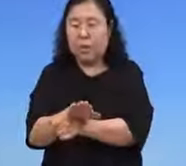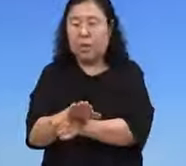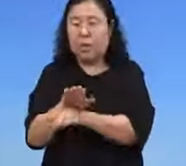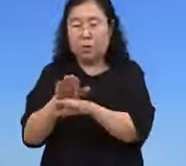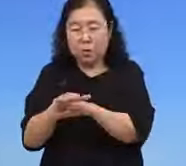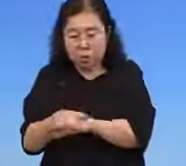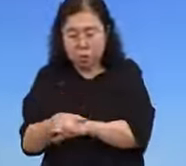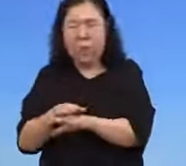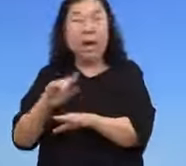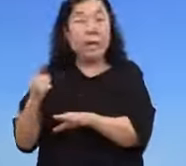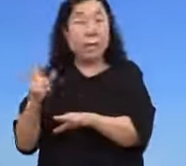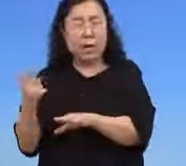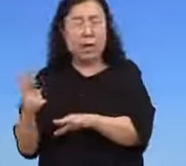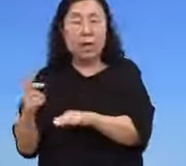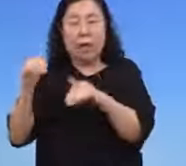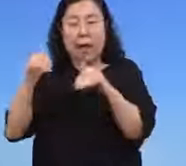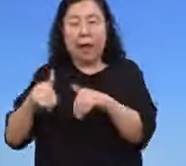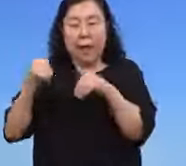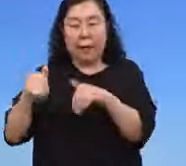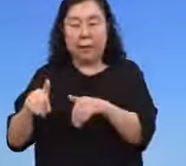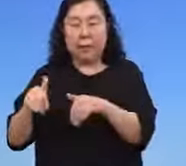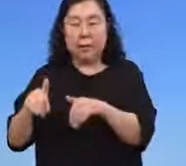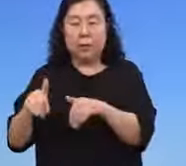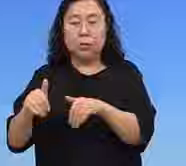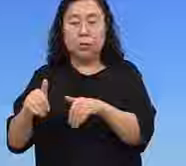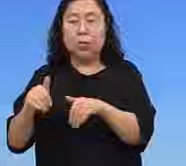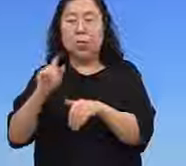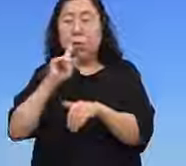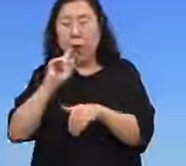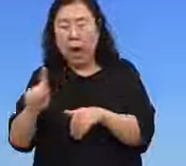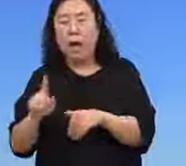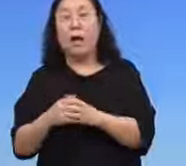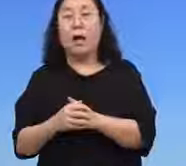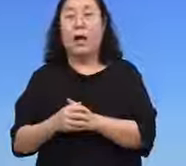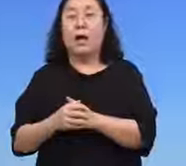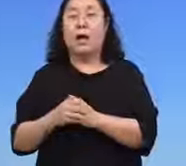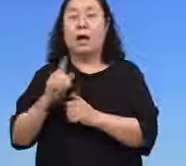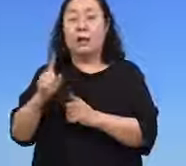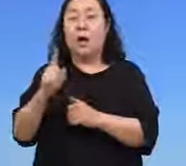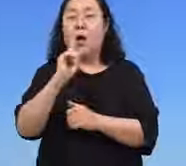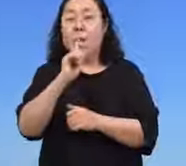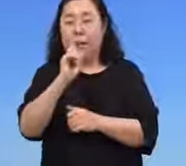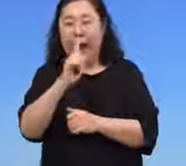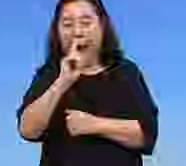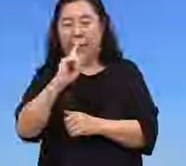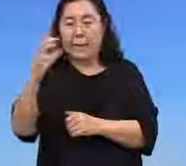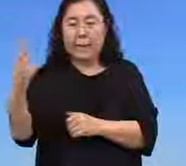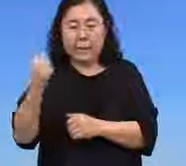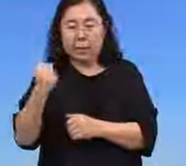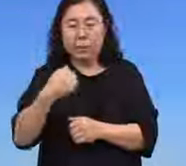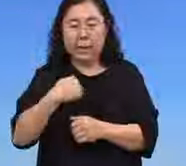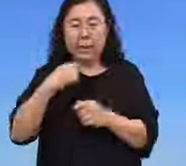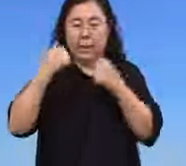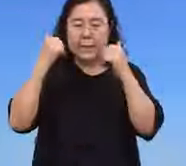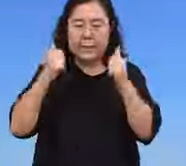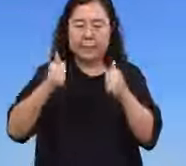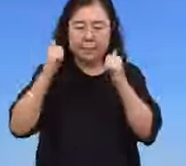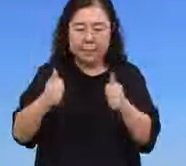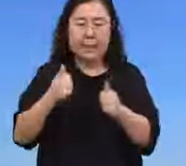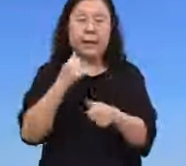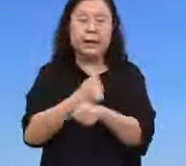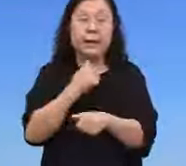22절. 주인이 이르되 악한 종아, 내가 너의 뭘로 심판합니까? 너의 말로 심판한,